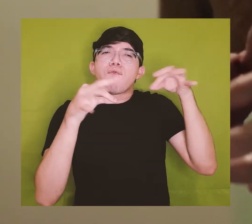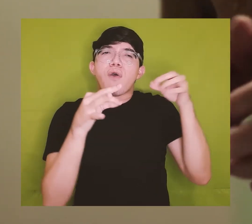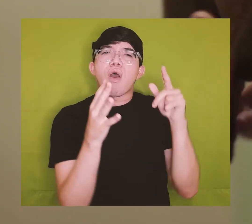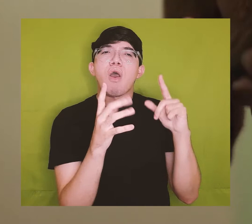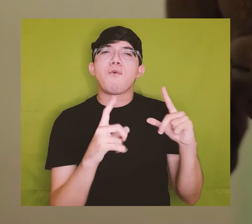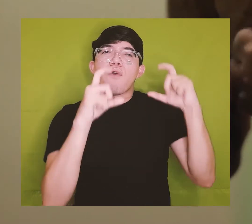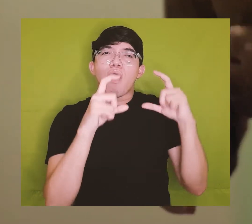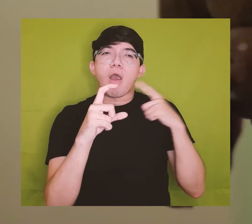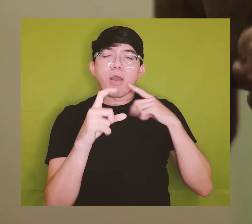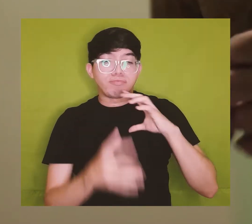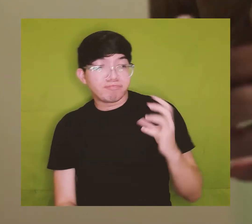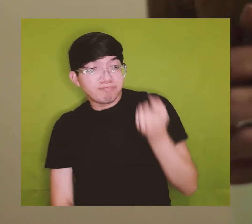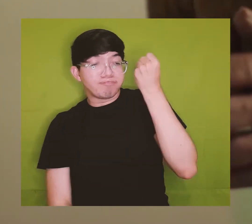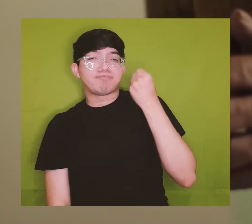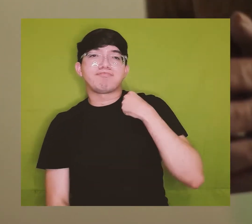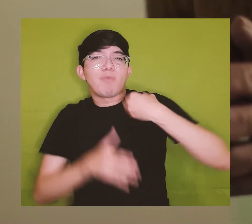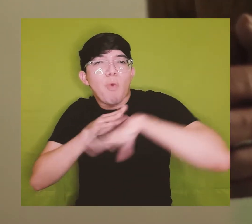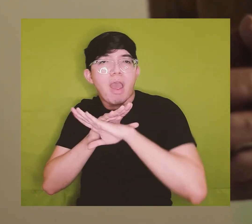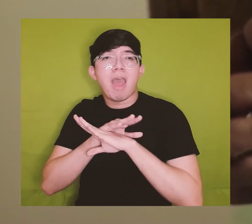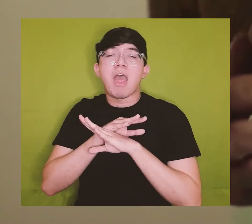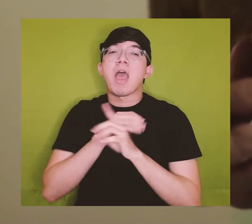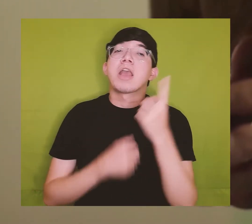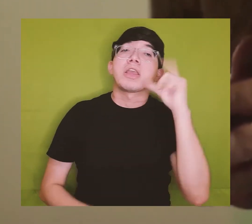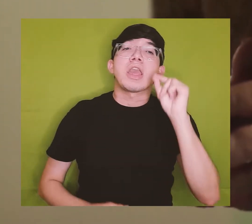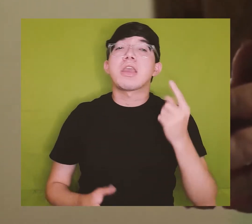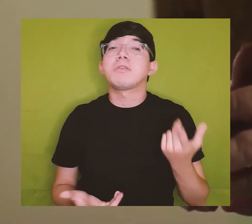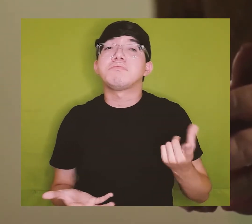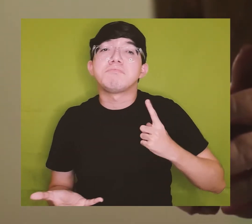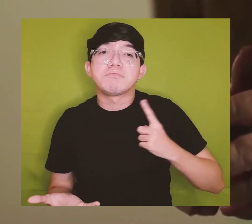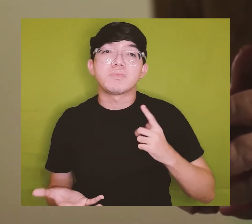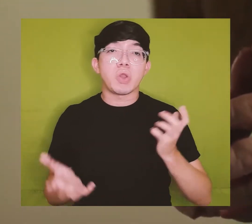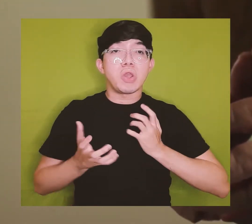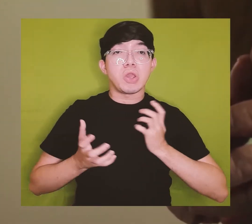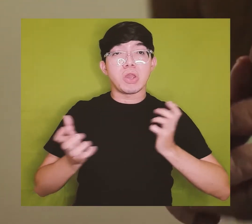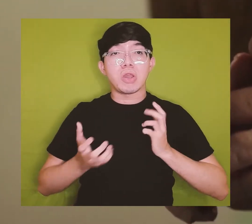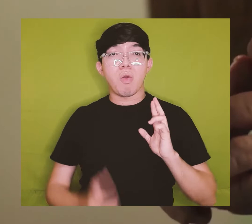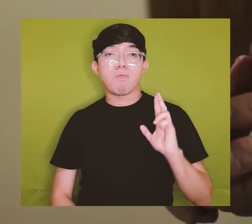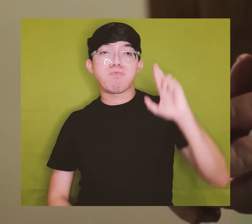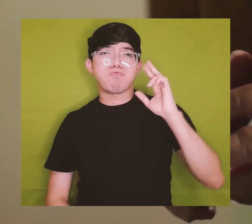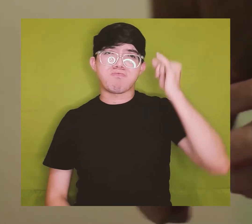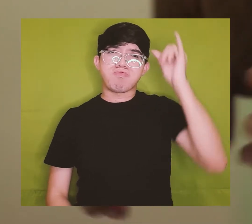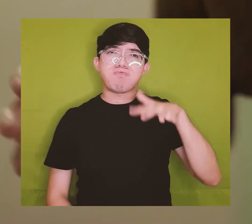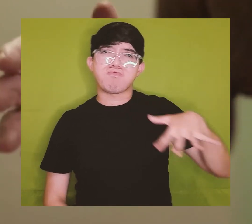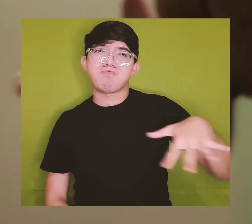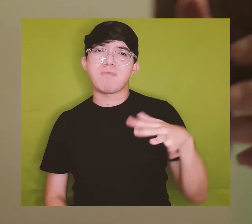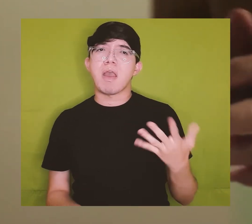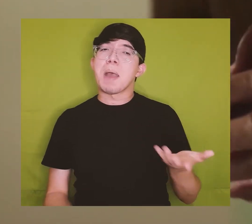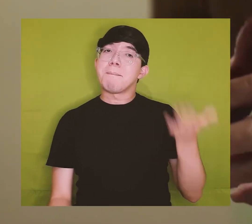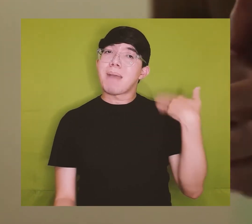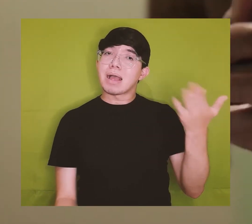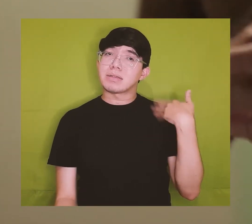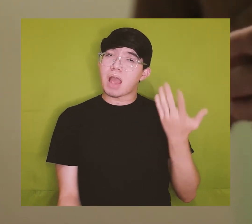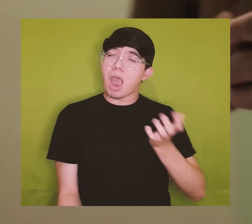você percebe que agora essas crianças e adolescentes, esses jovens e adultos, esses realizadores do interior, eles podem sim registrar o